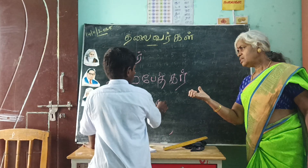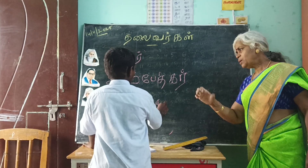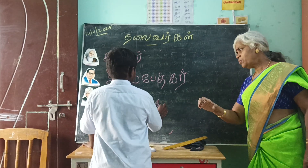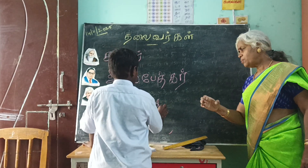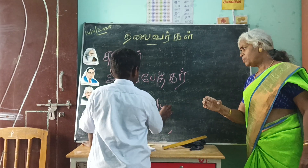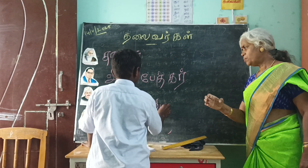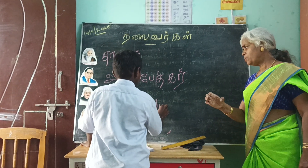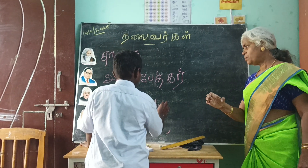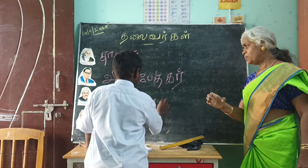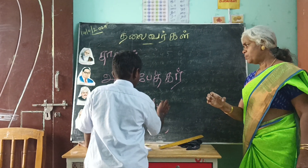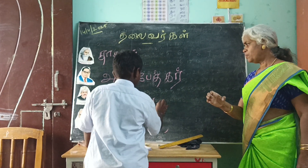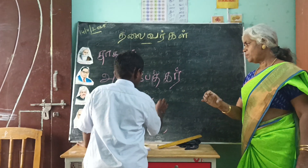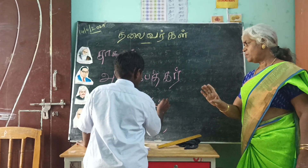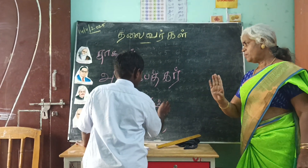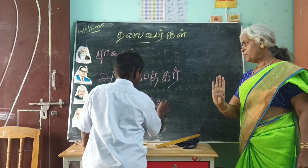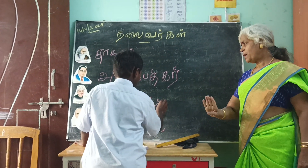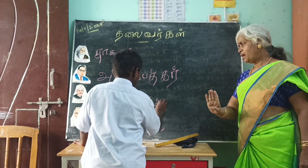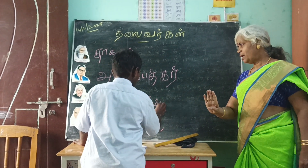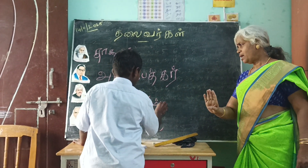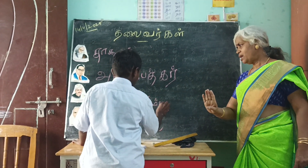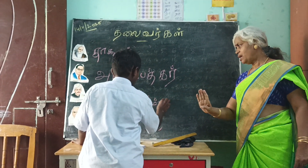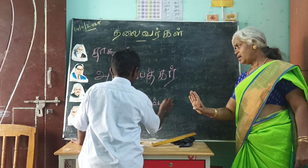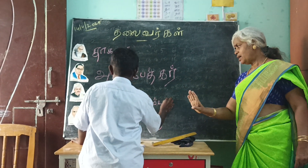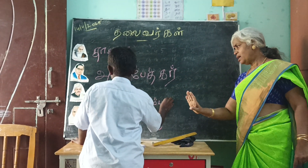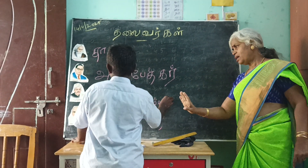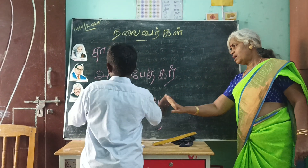இம் ப